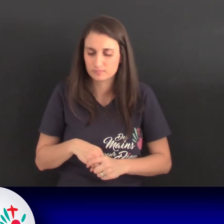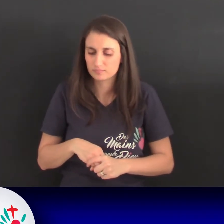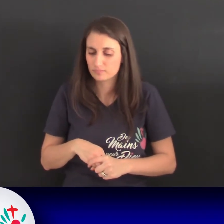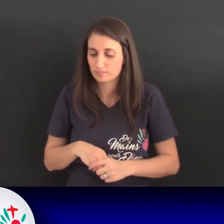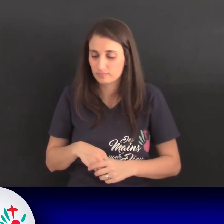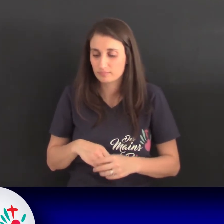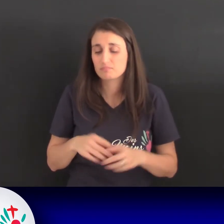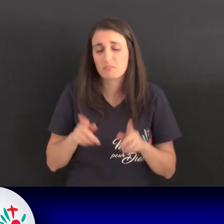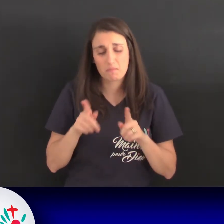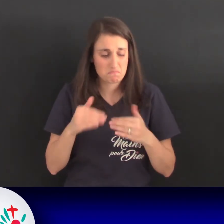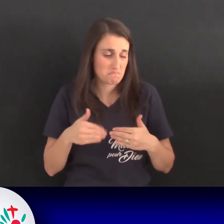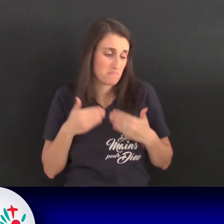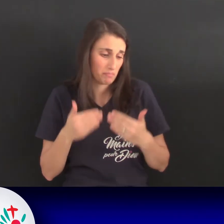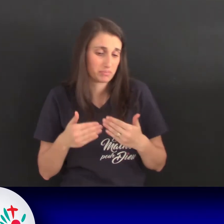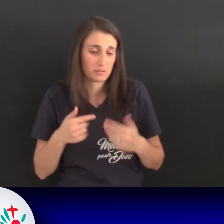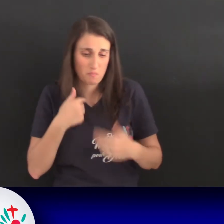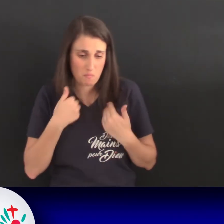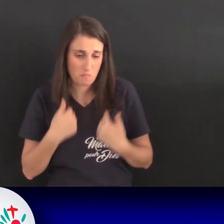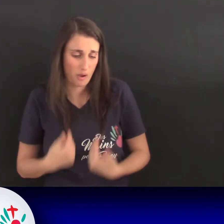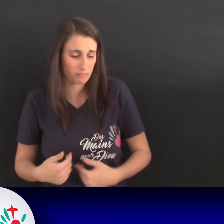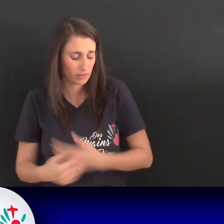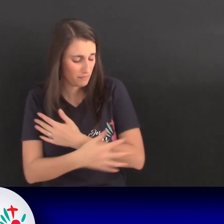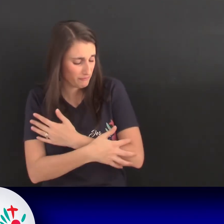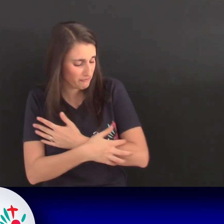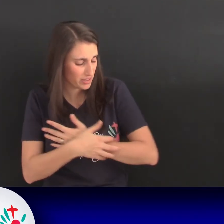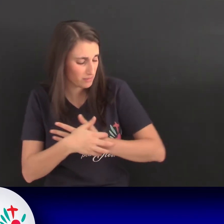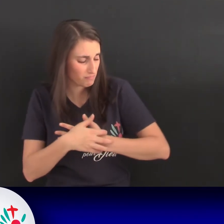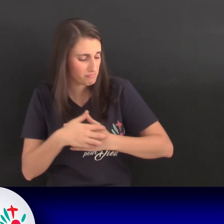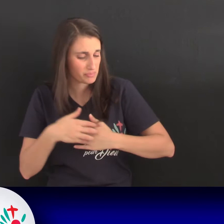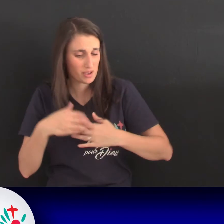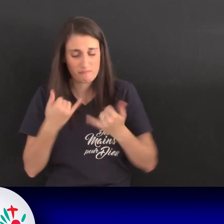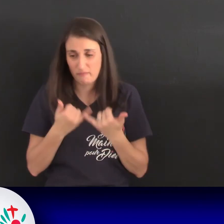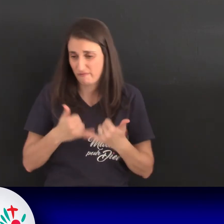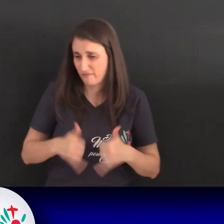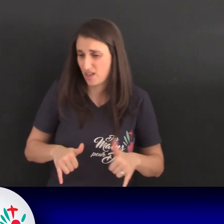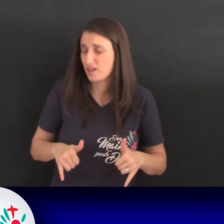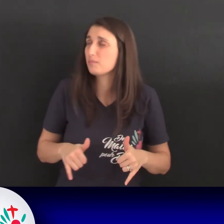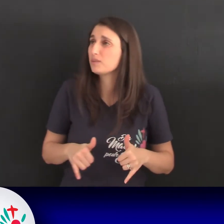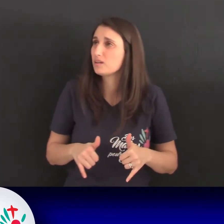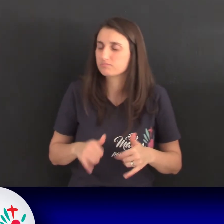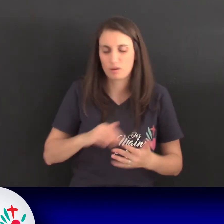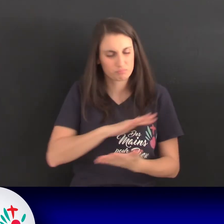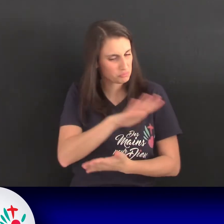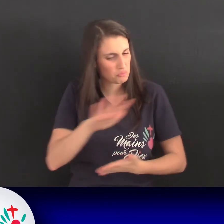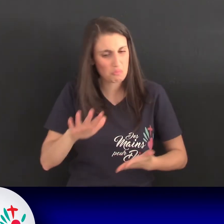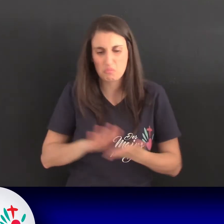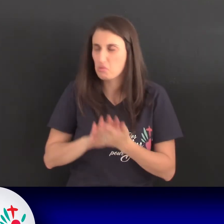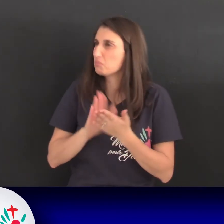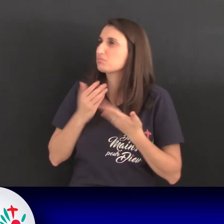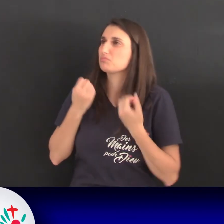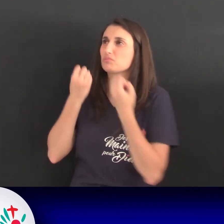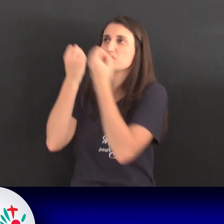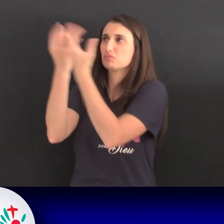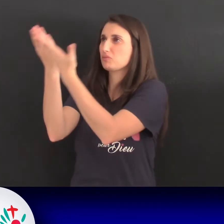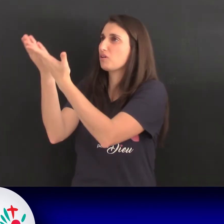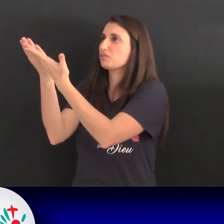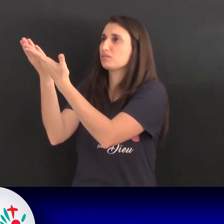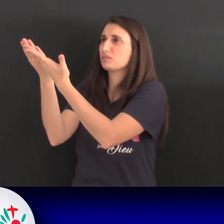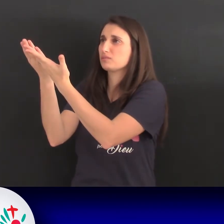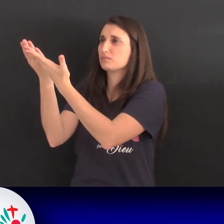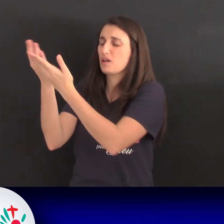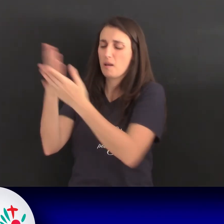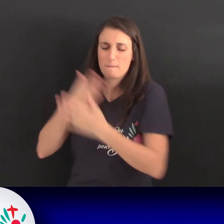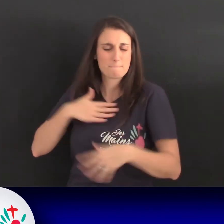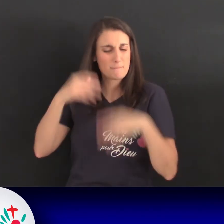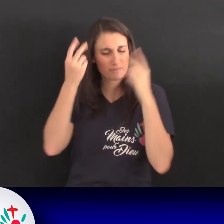Bien que faible et pauvre, je te donne tout, prends